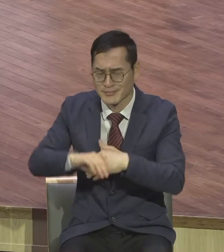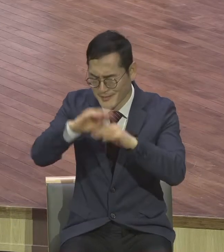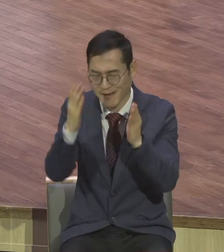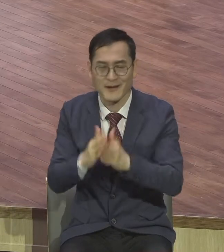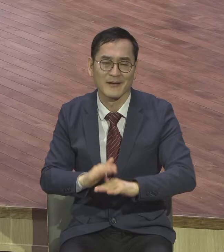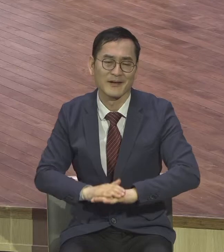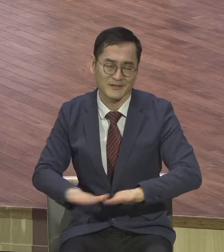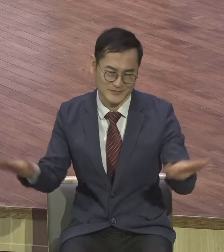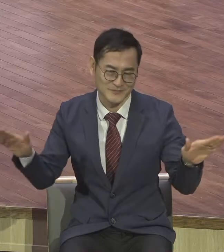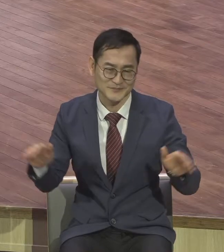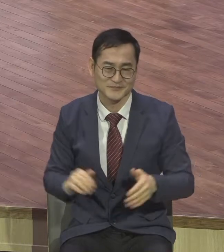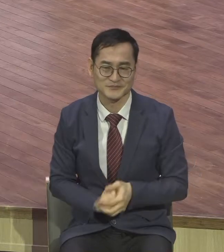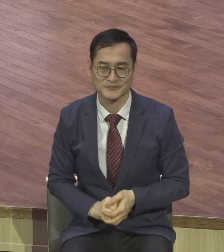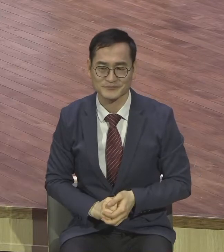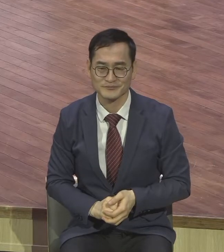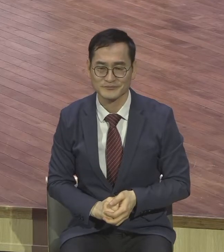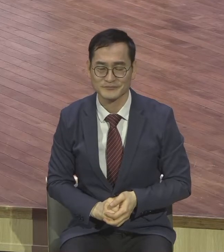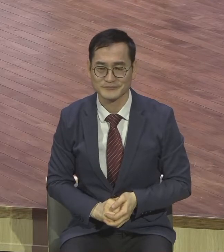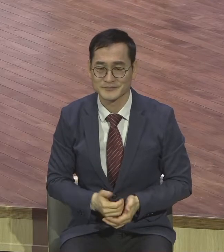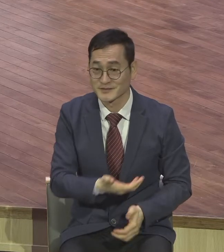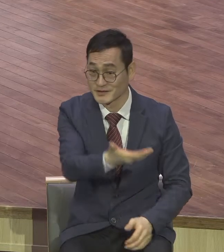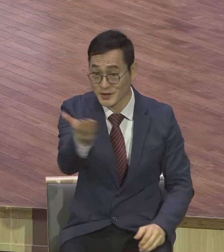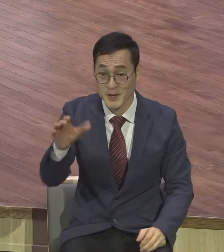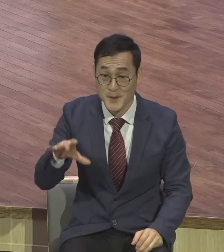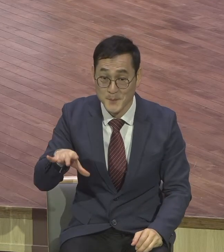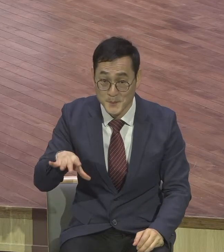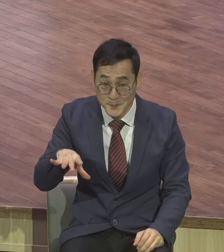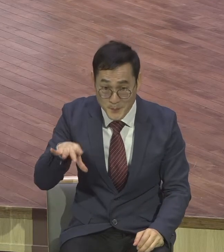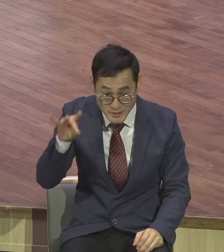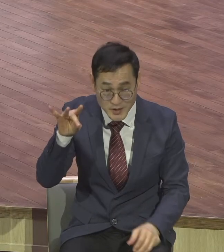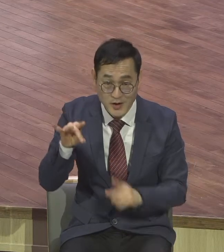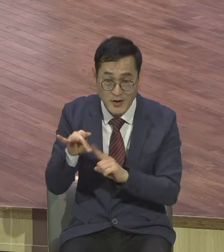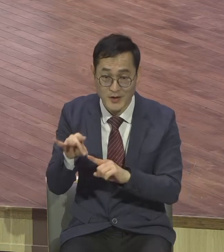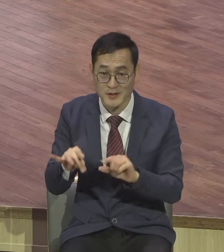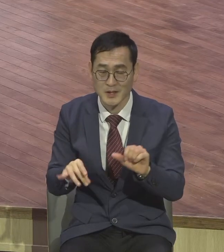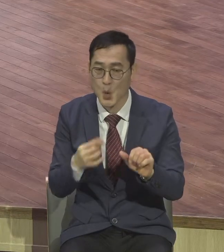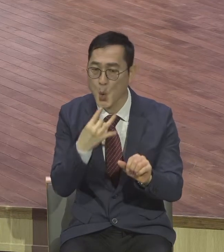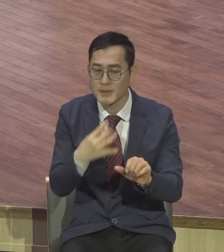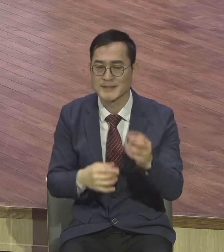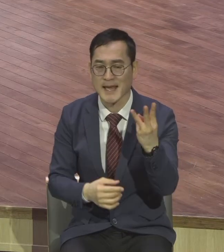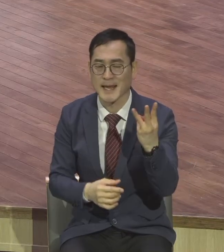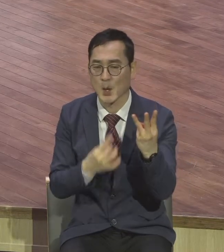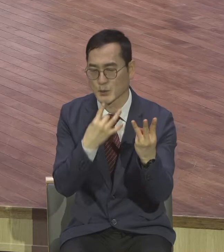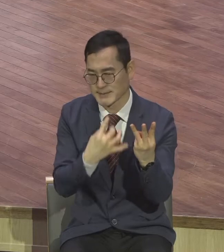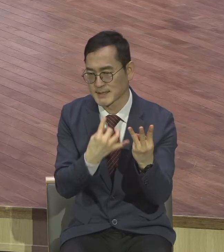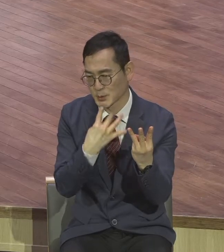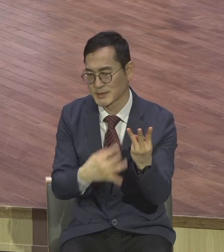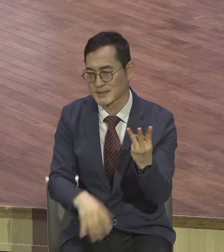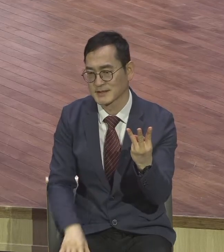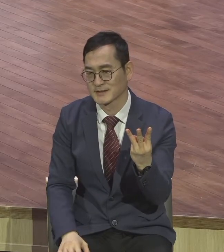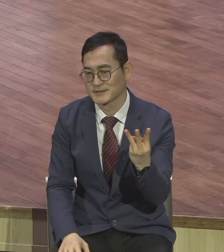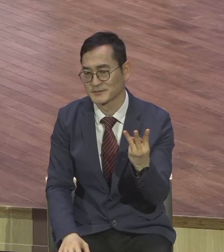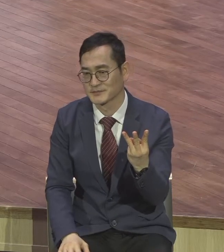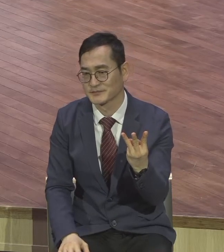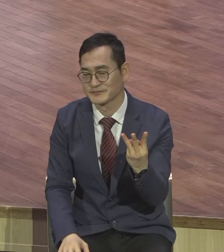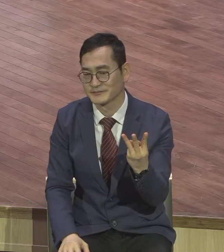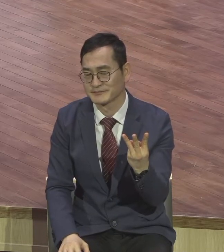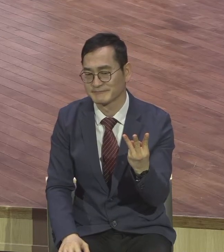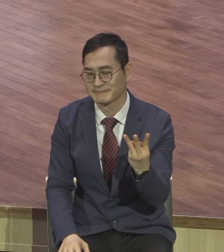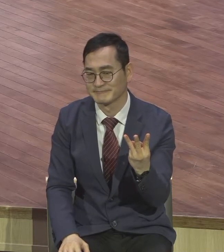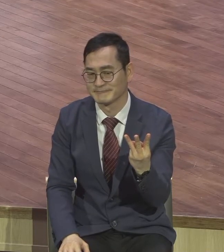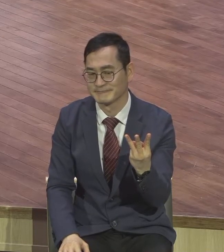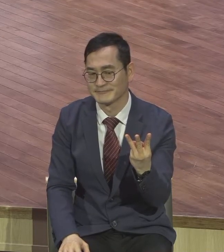여러분이 먼저 뭐가 되어야 돼요 그러려면 사모직이 되어야 돼요 사모직 이 기지 먼저 되어져서 여러분